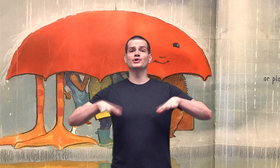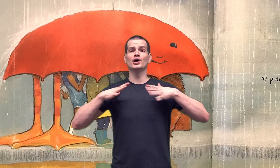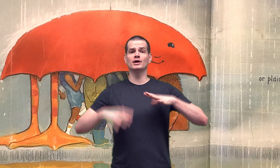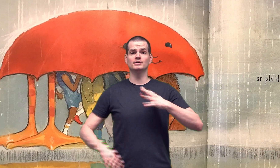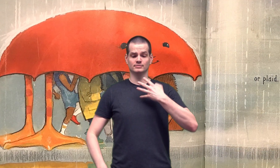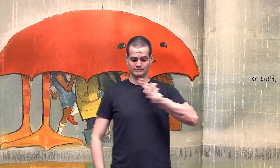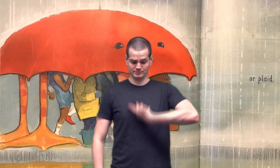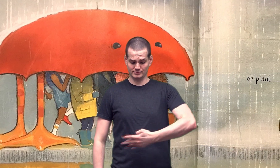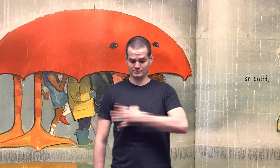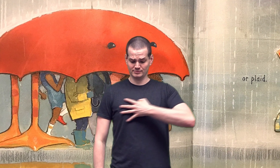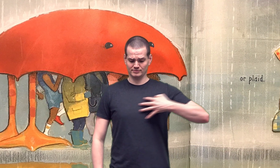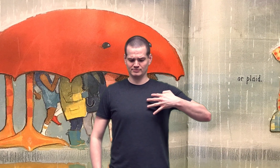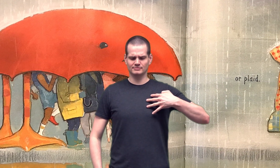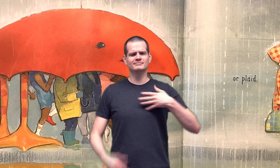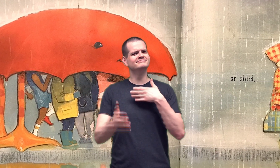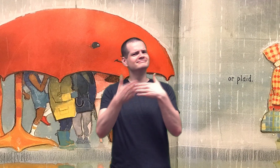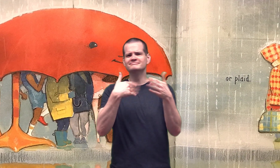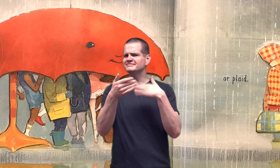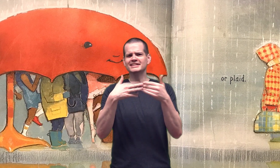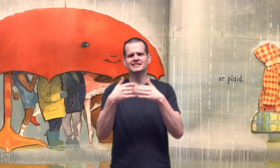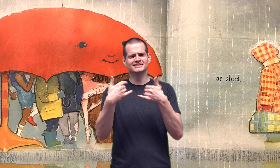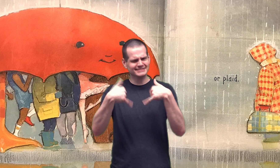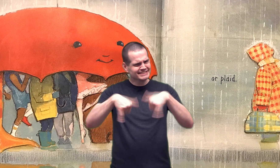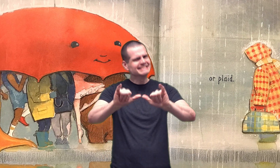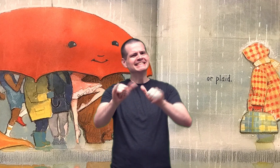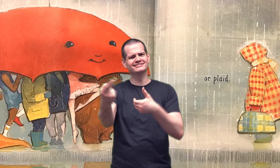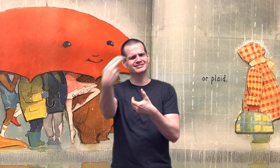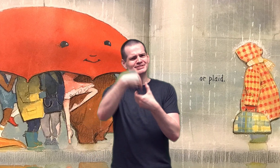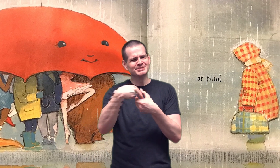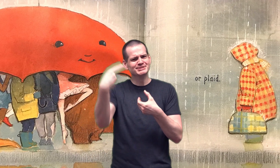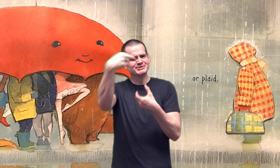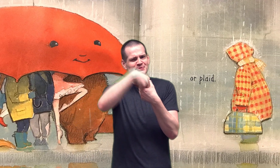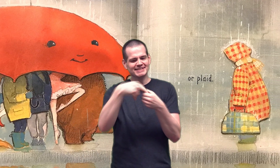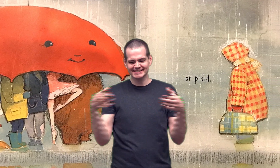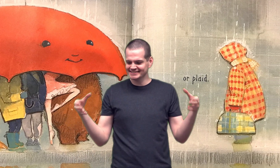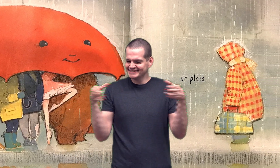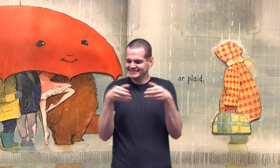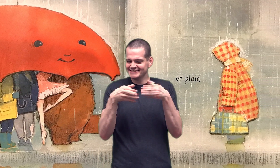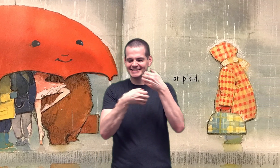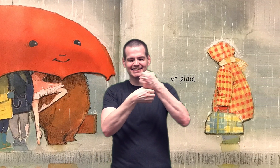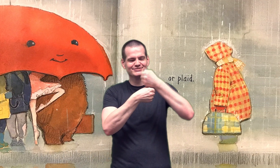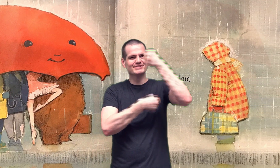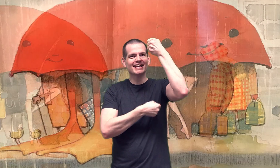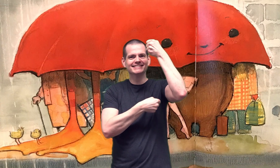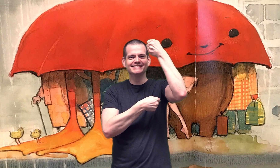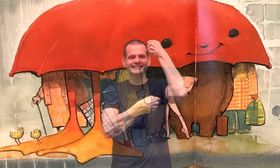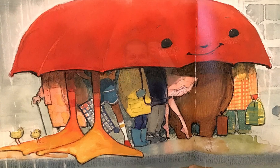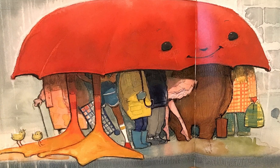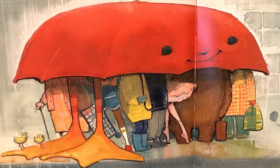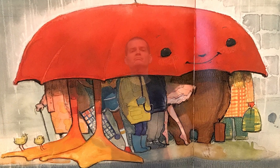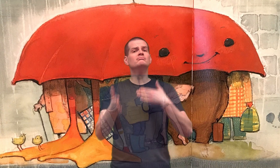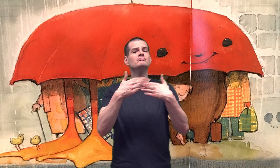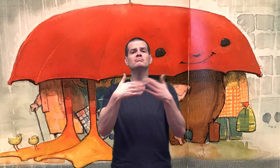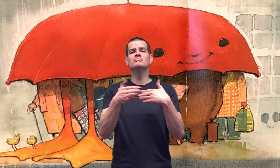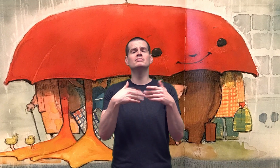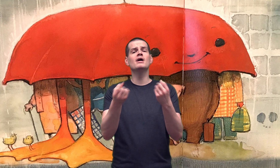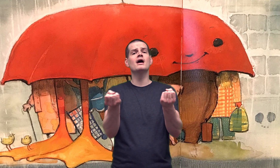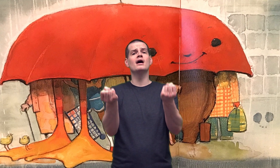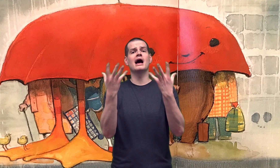No importa si tiene ropa de cuadritos, no importa, igual puede estar bajo un paraguas. No importa